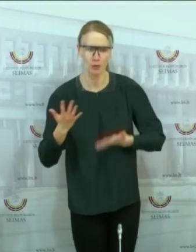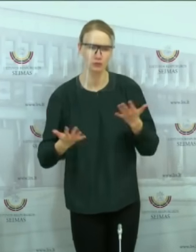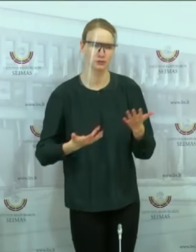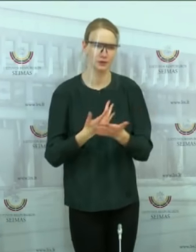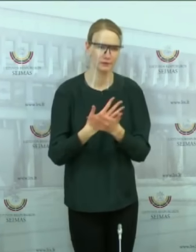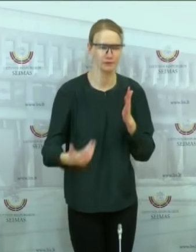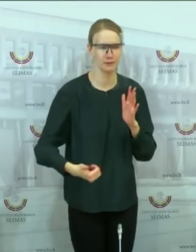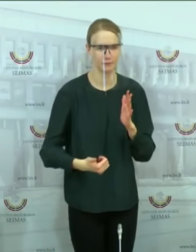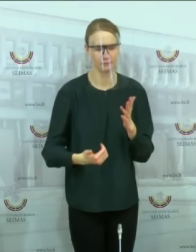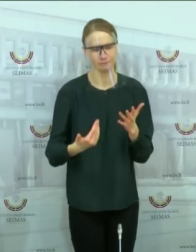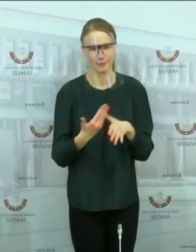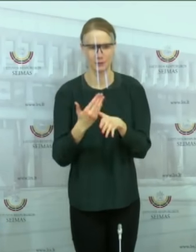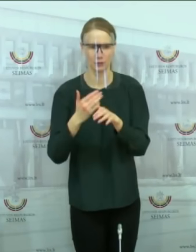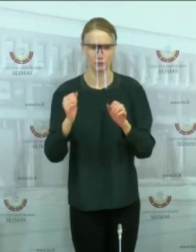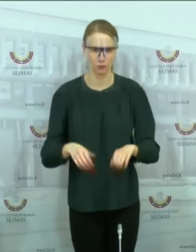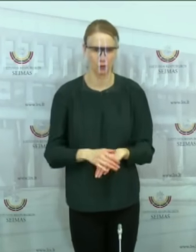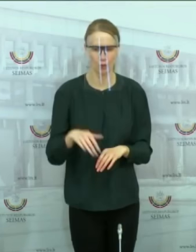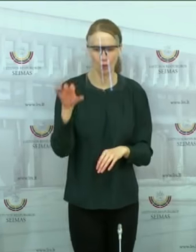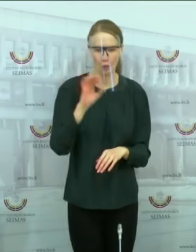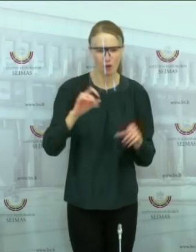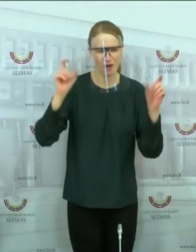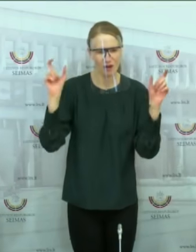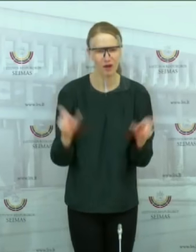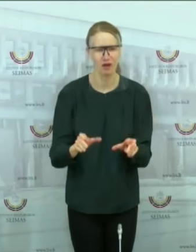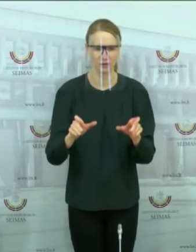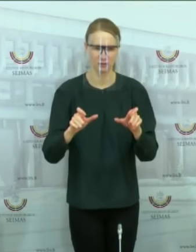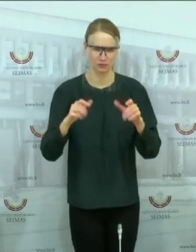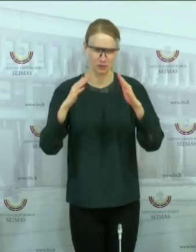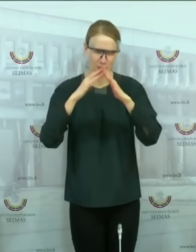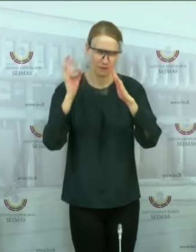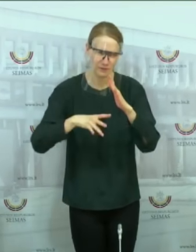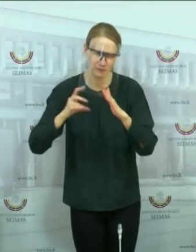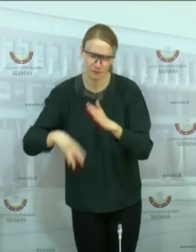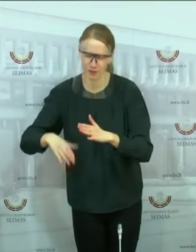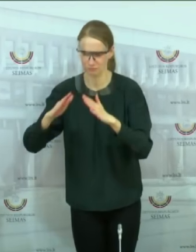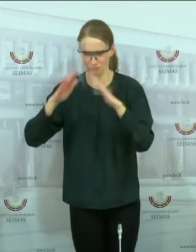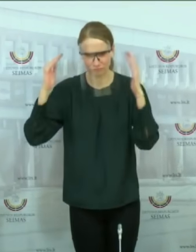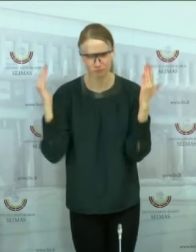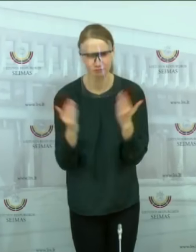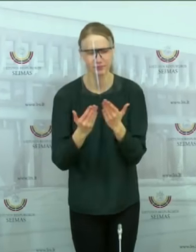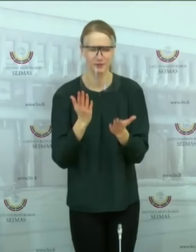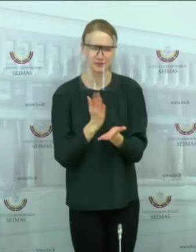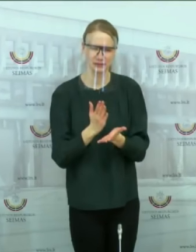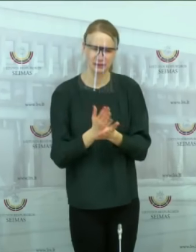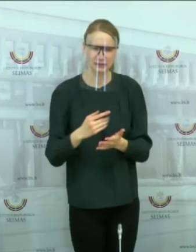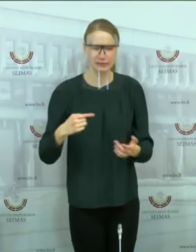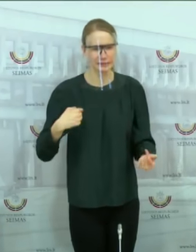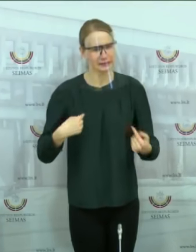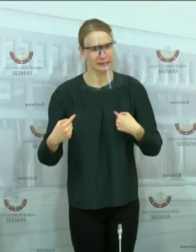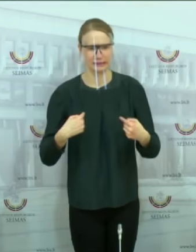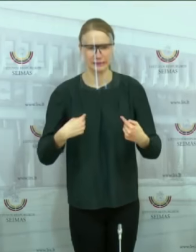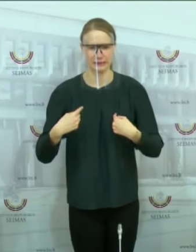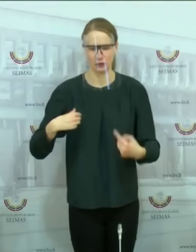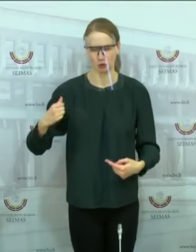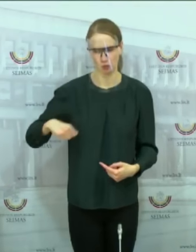tikrai karantinas, izoliacija daro savo, žmonėm yra tikrai sudėtinga. Galiu, kaip ir sakiau, tiesiog pasidžiaugti, kad